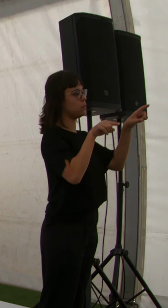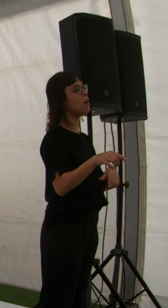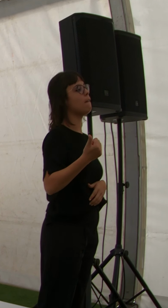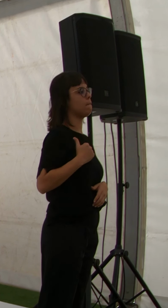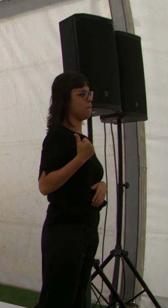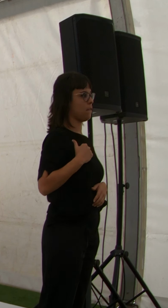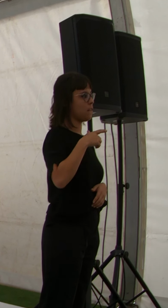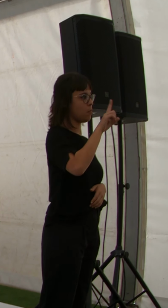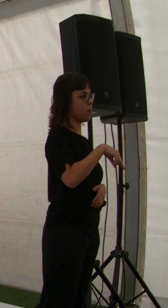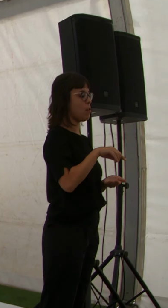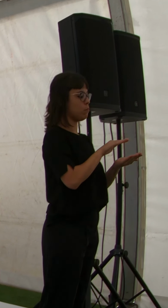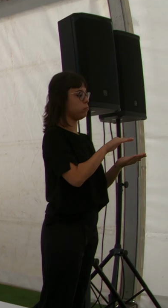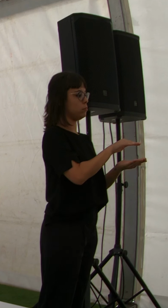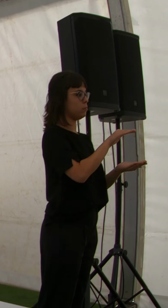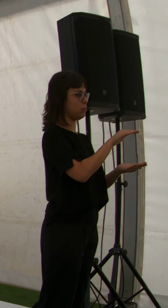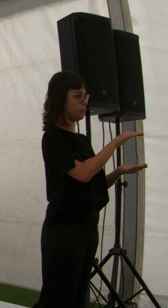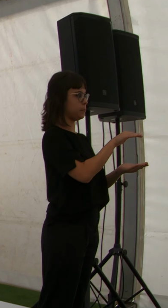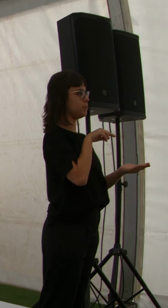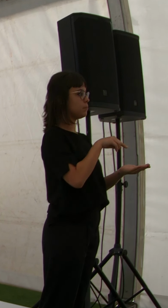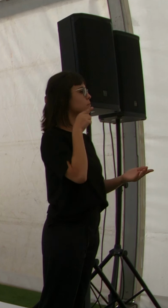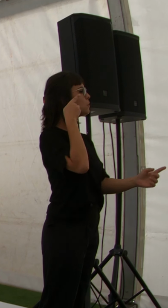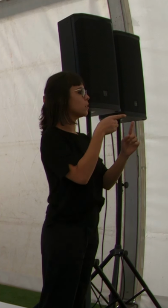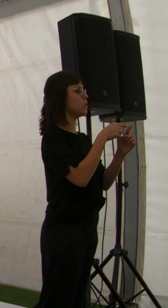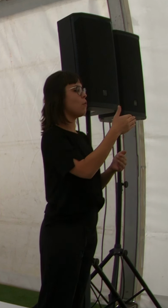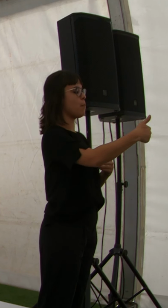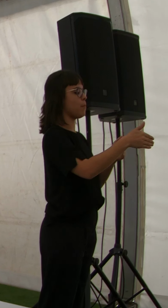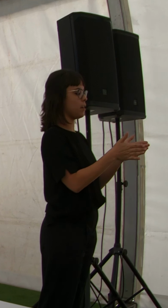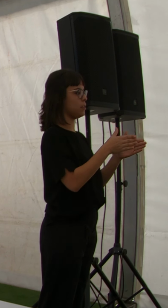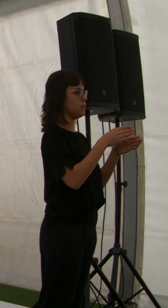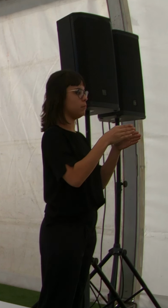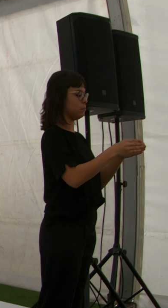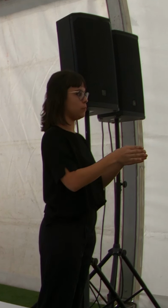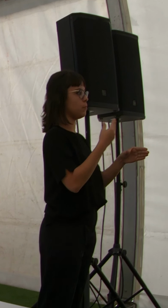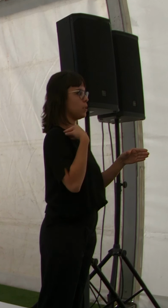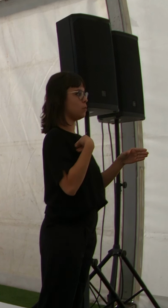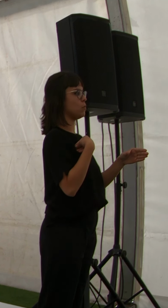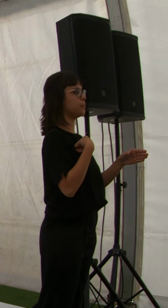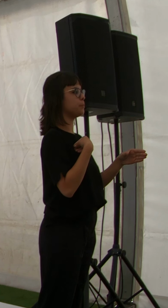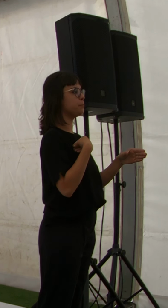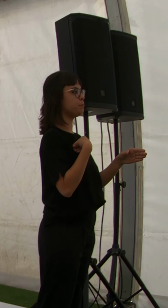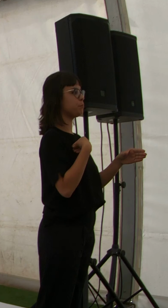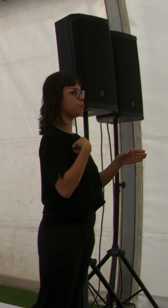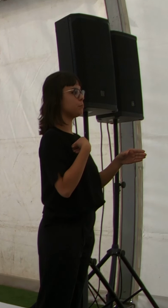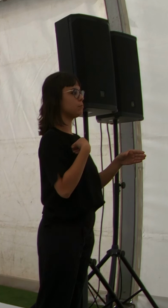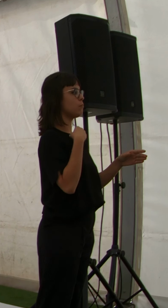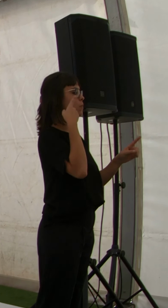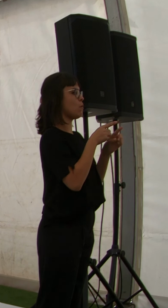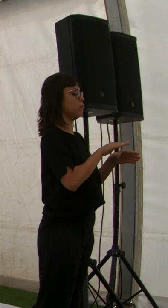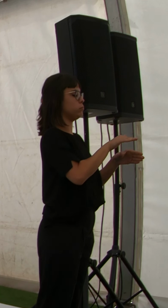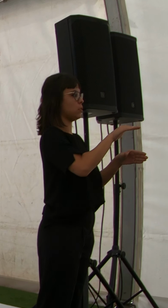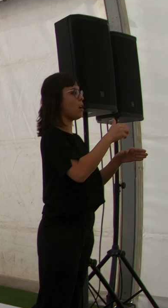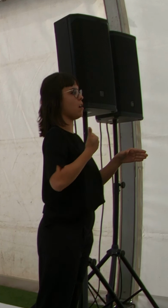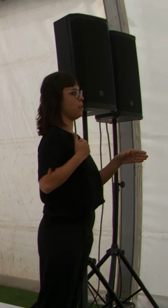etcétera, se va a convertir en apostar siempre al Cell to Pack para conseguir hacer una batería lo más densa posible por dentro.